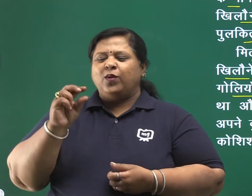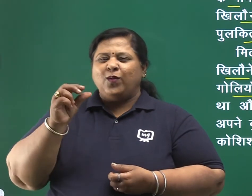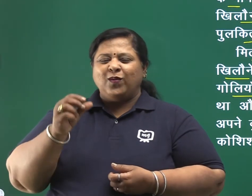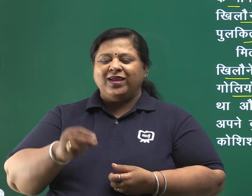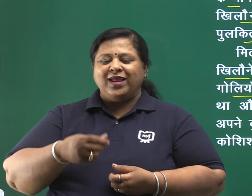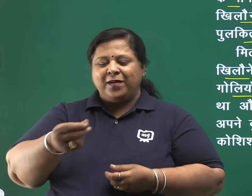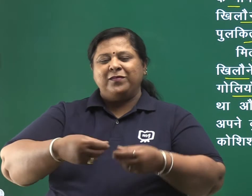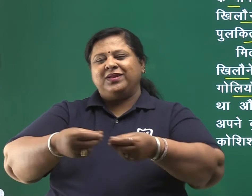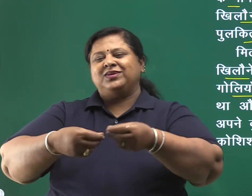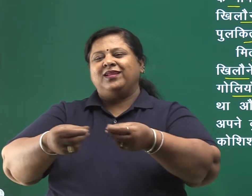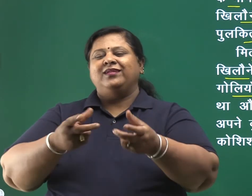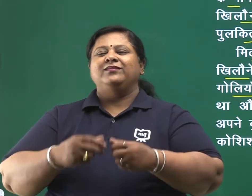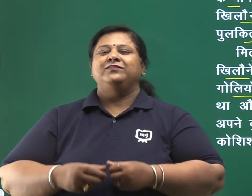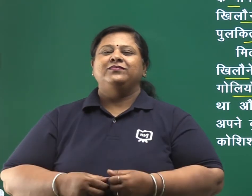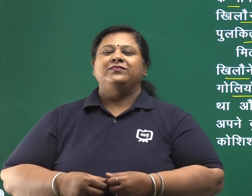गोलियां बेचकर